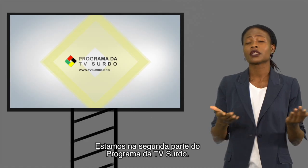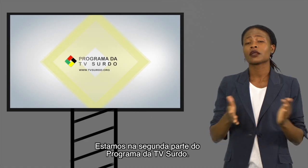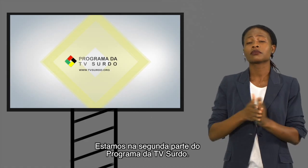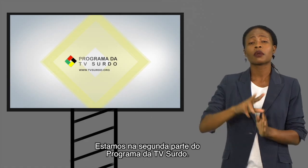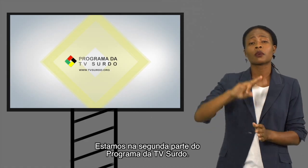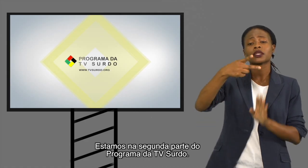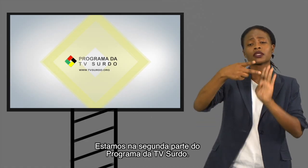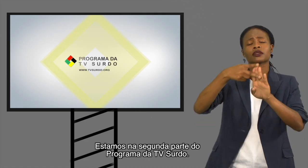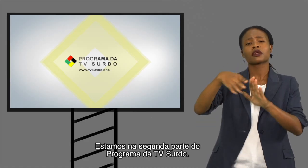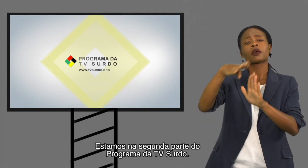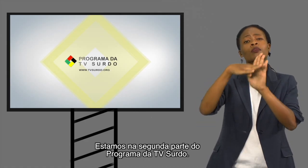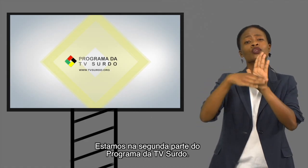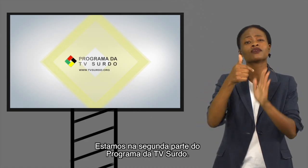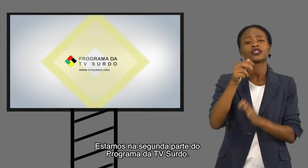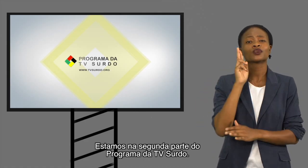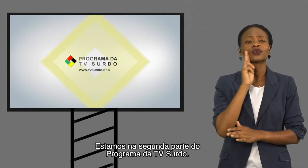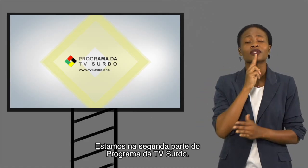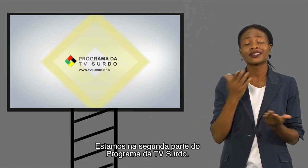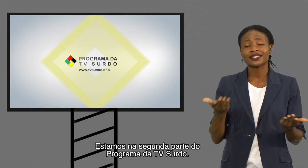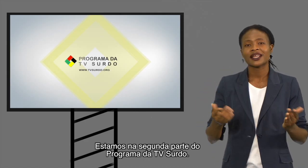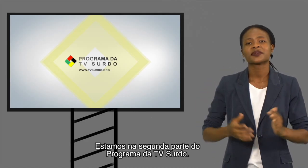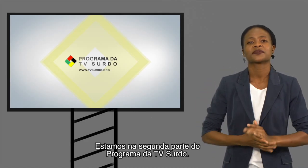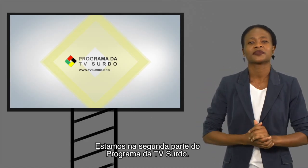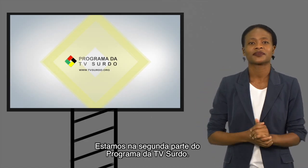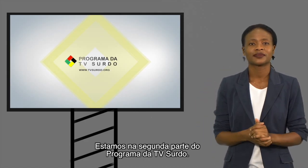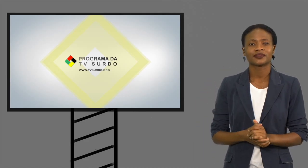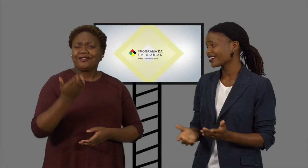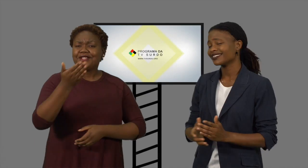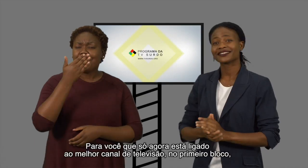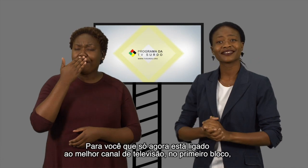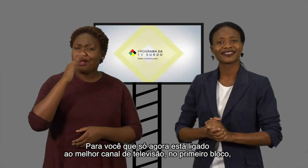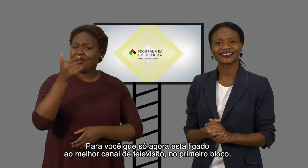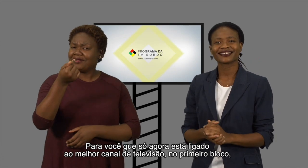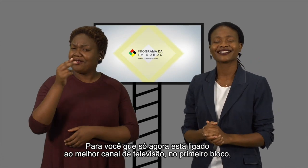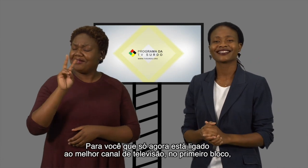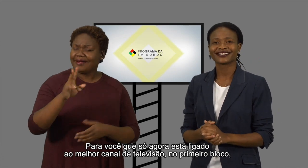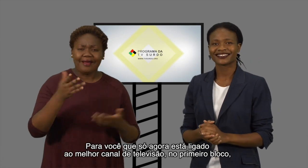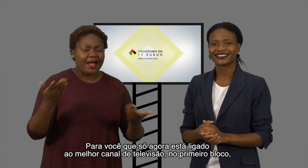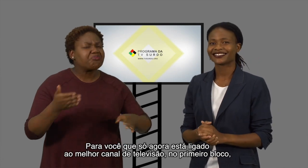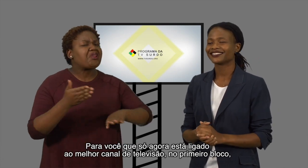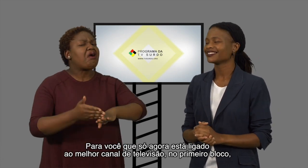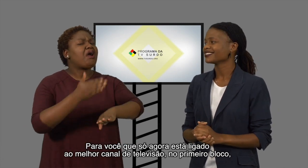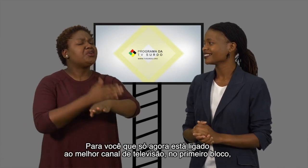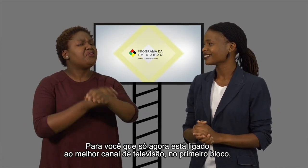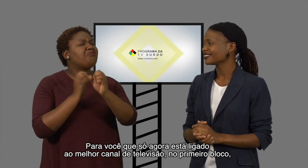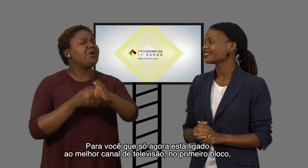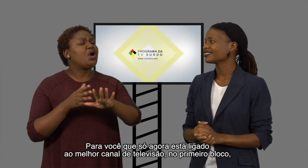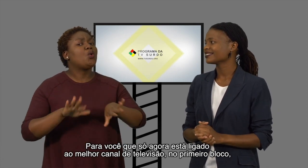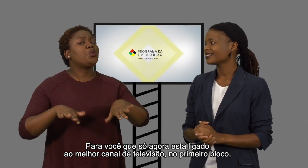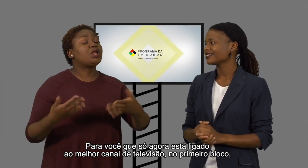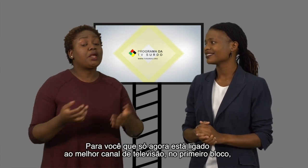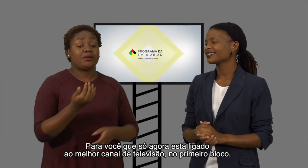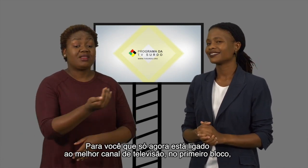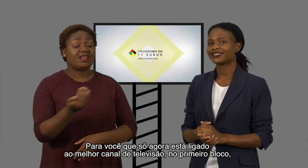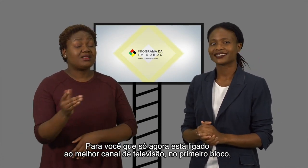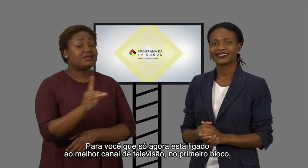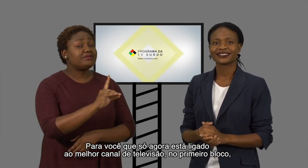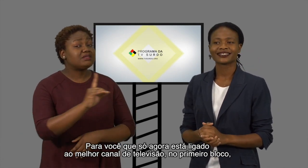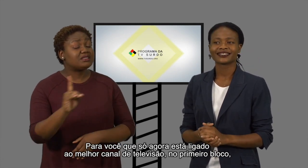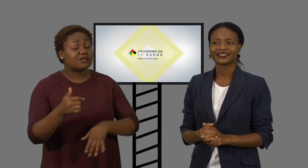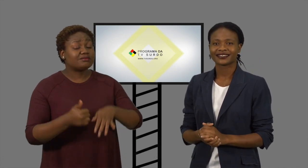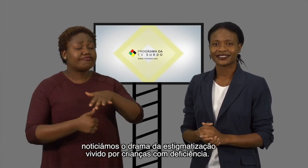Estamos na segunda parte do programa da TV surdo. Para você que só agora está ligado ao melhor canal de televisão,